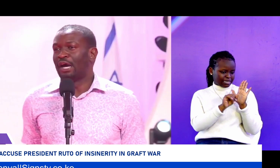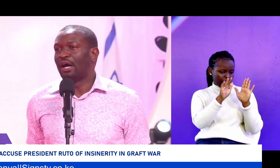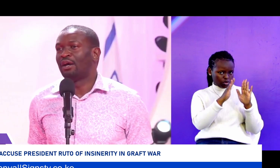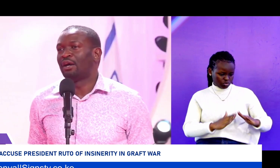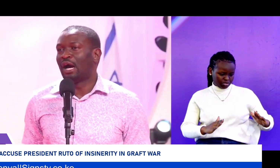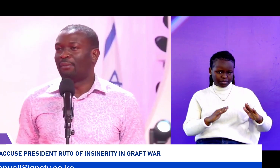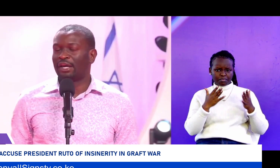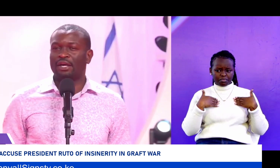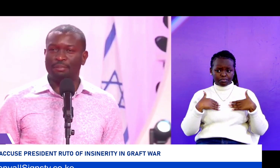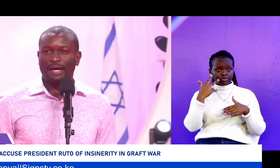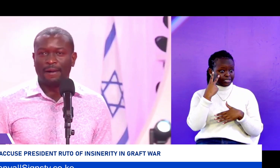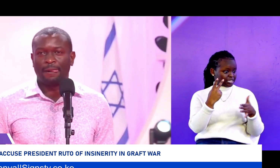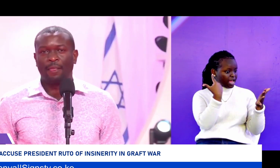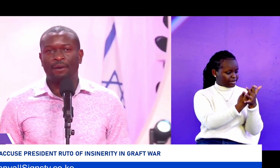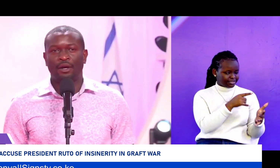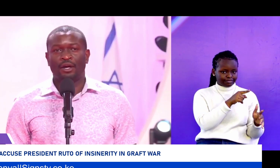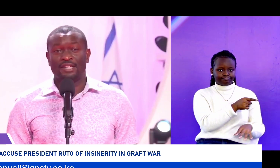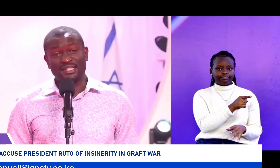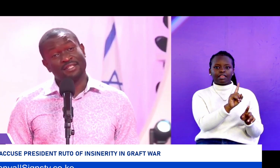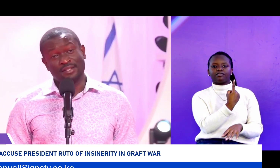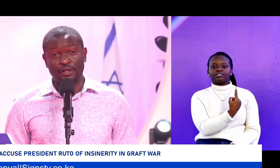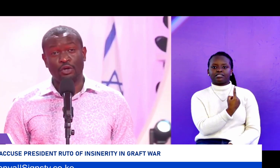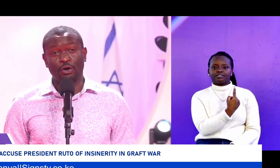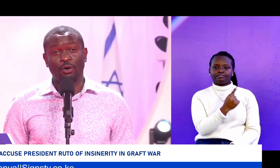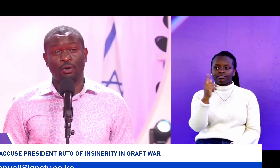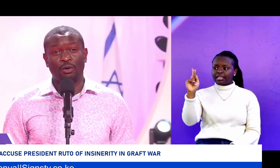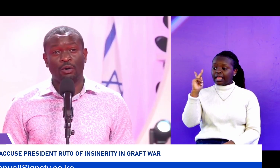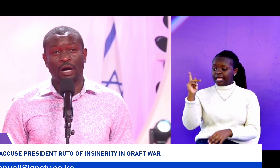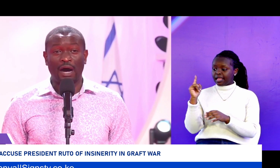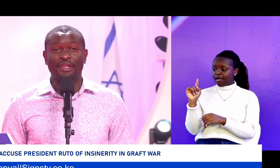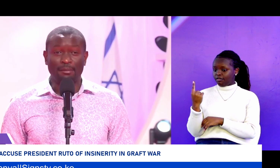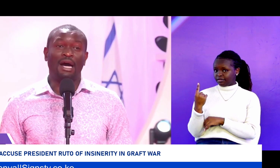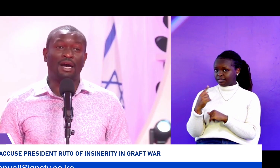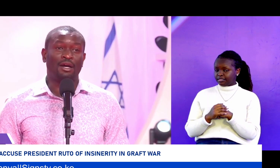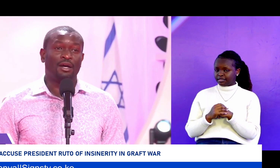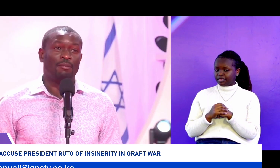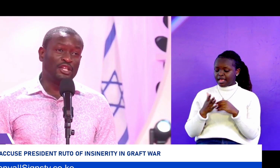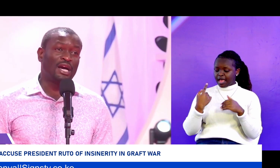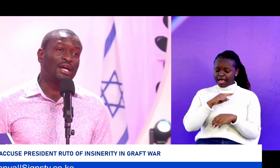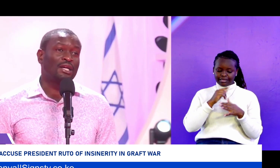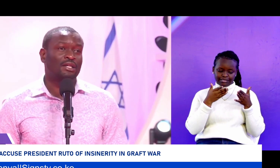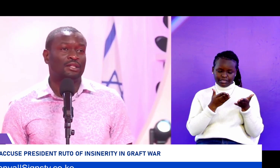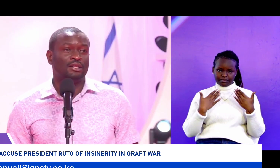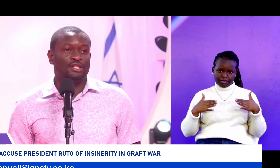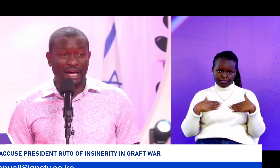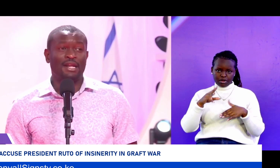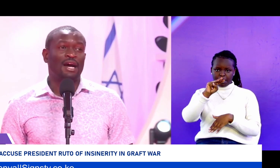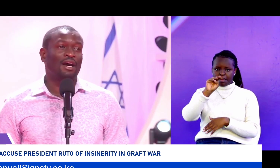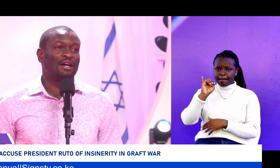Moja ama Kenya Mpya, sasa sisi ndio hawa jamaa Meshak, Shadrach